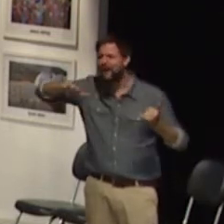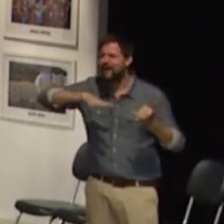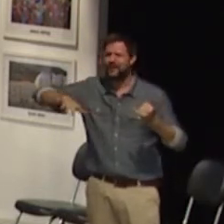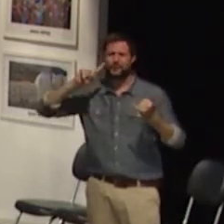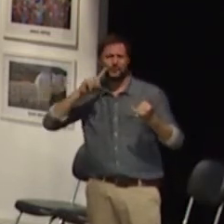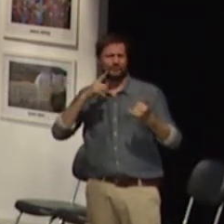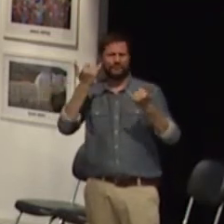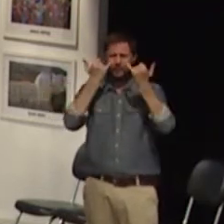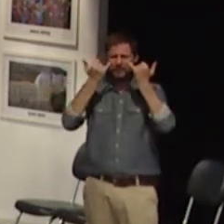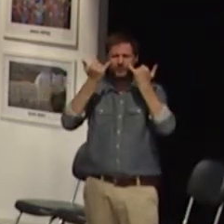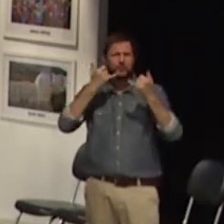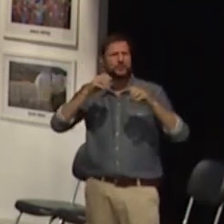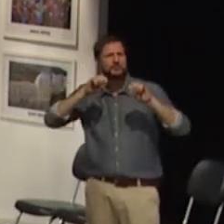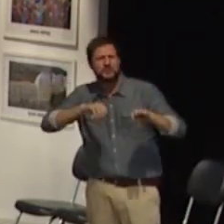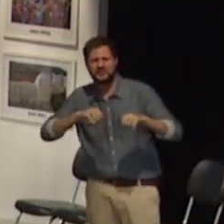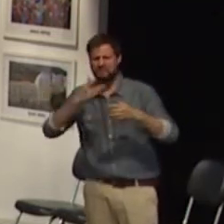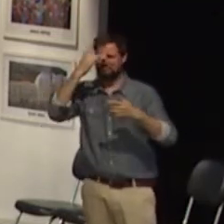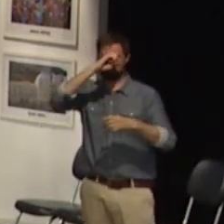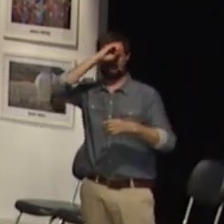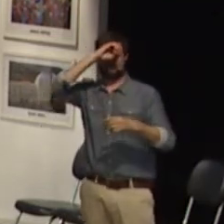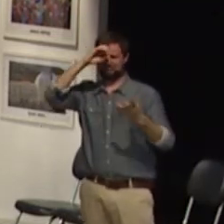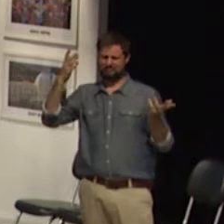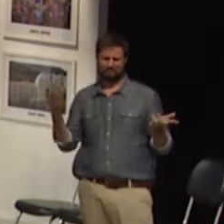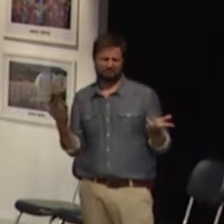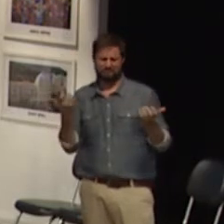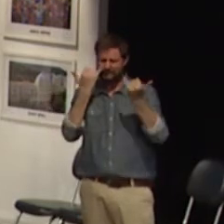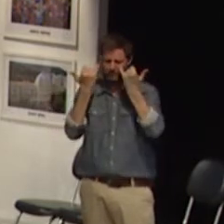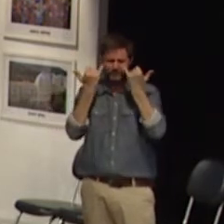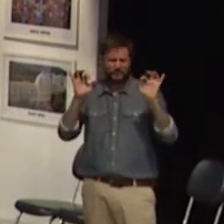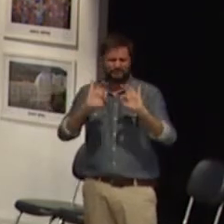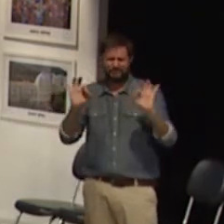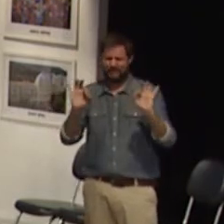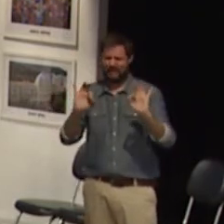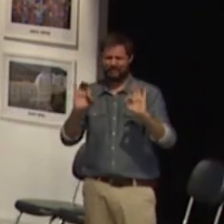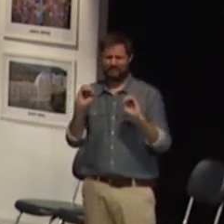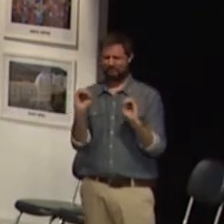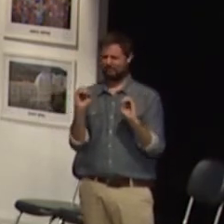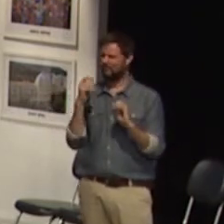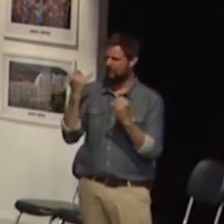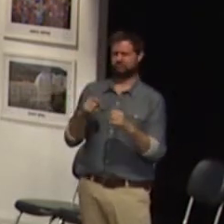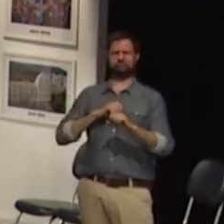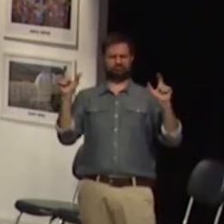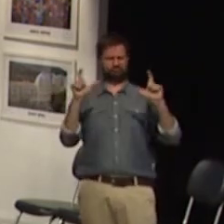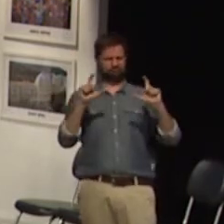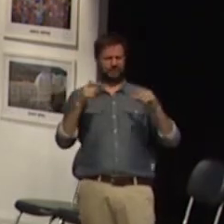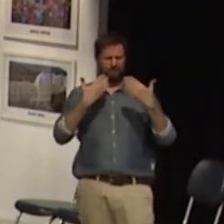dos surdos no Brasil não tinha informação sobre educação de surdos, sobre Libras, elas não tinham nenhuma informação. Né? Então, elas